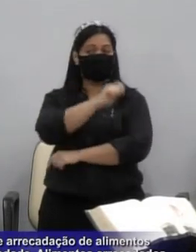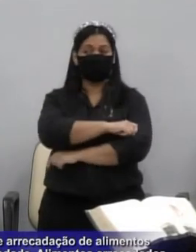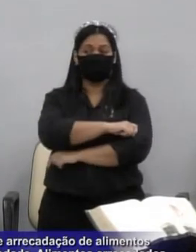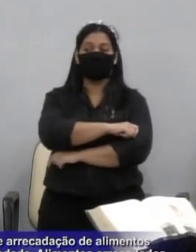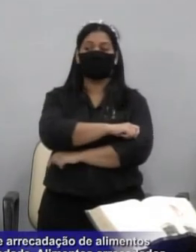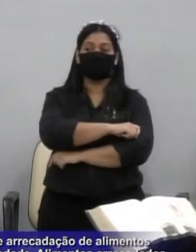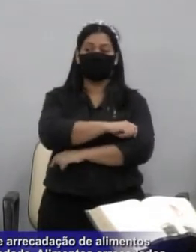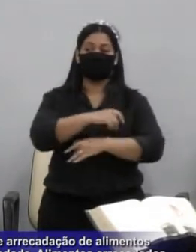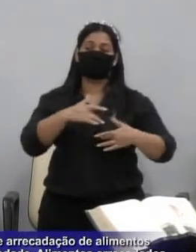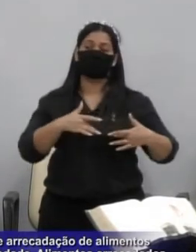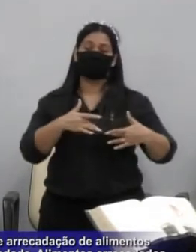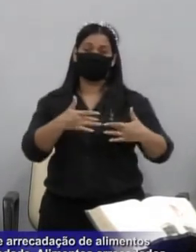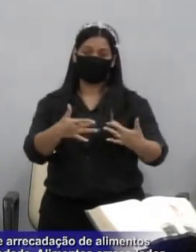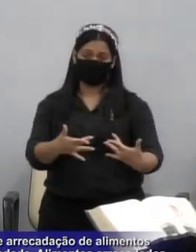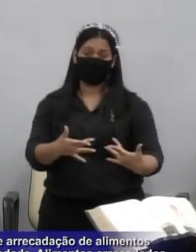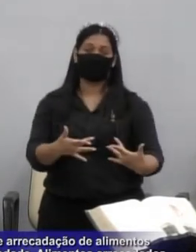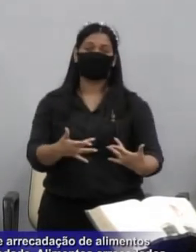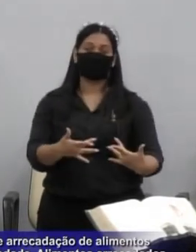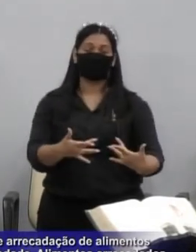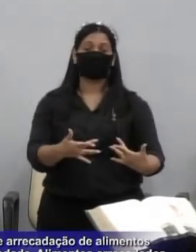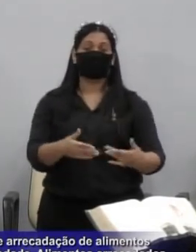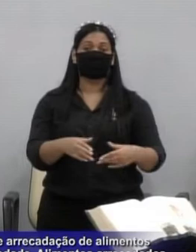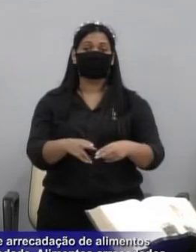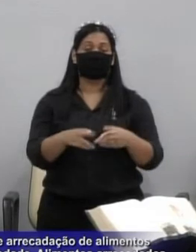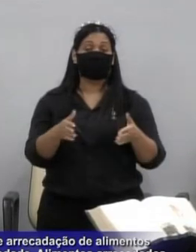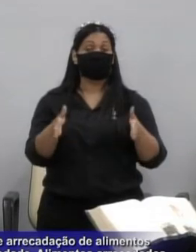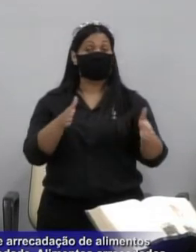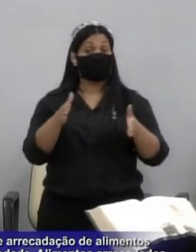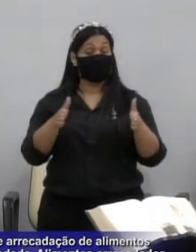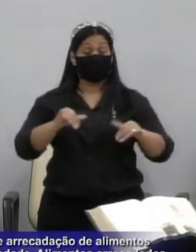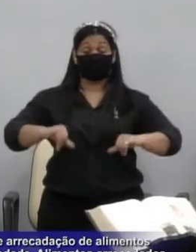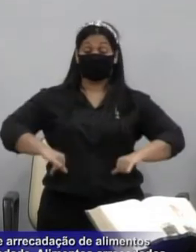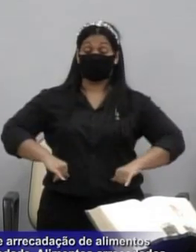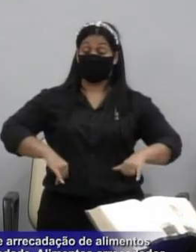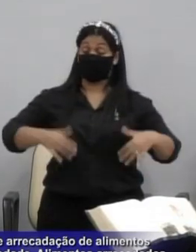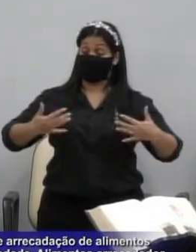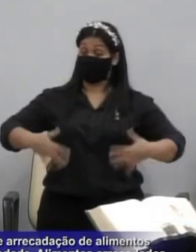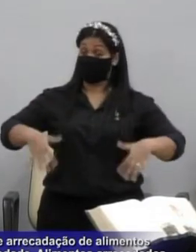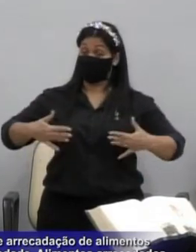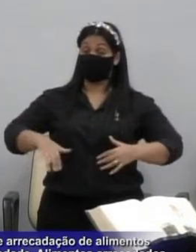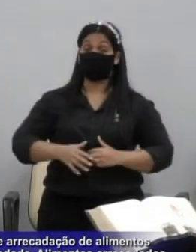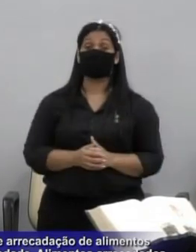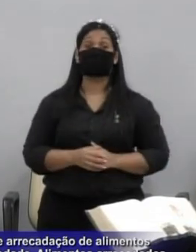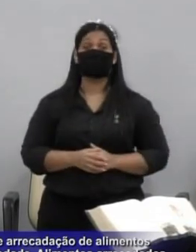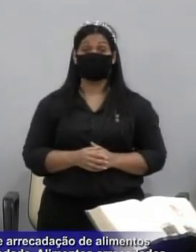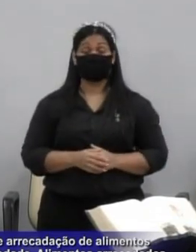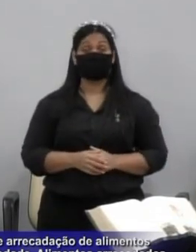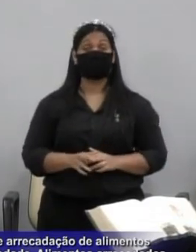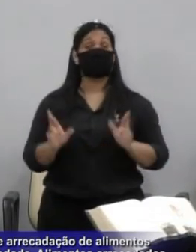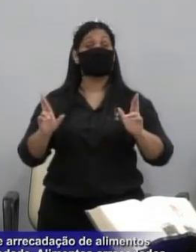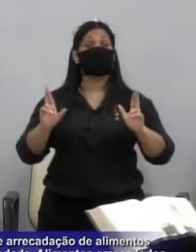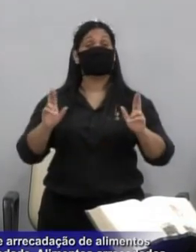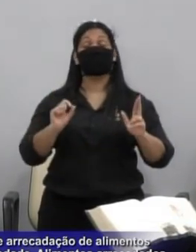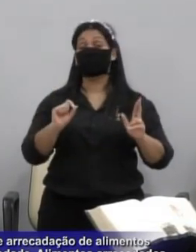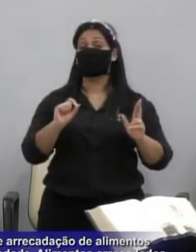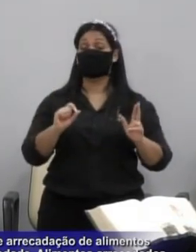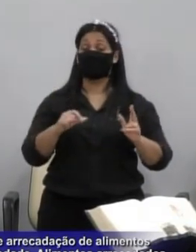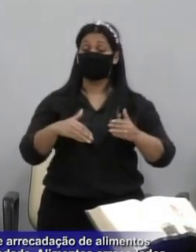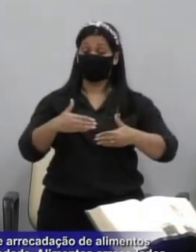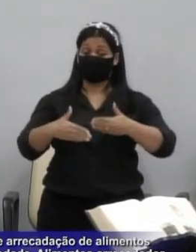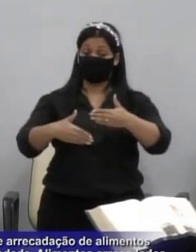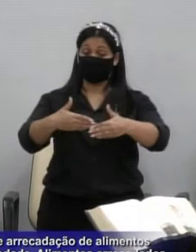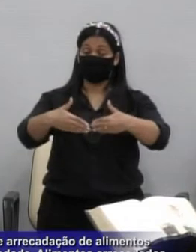sua solidariedade, apesar do momento de muito sofrimento. Esperamos que nesse processo aí